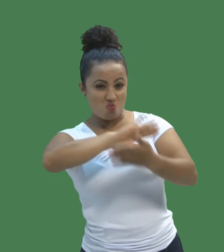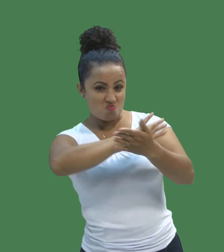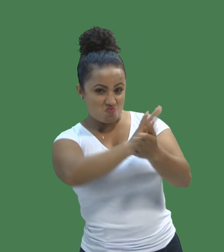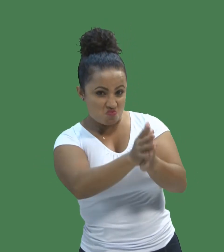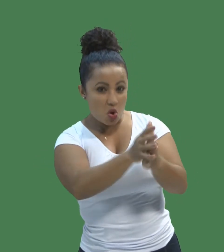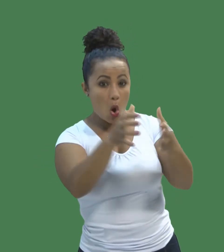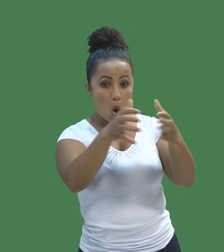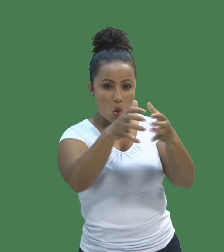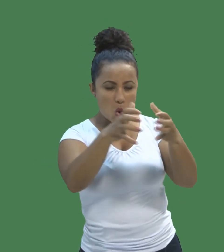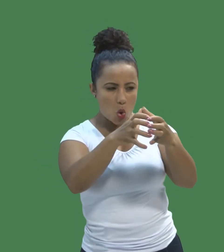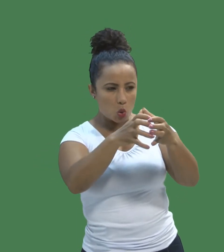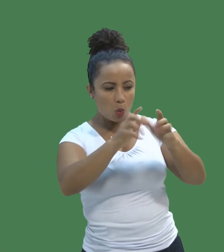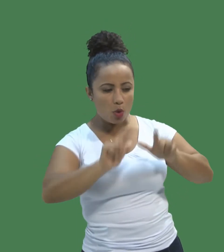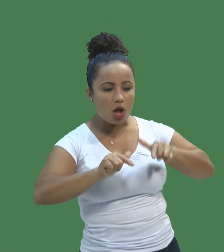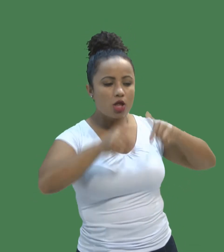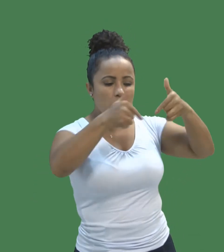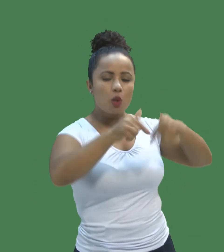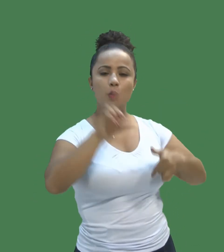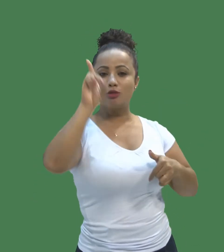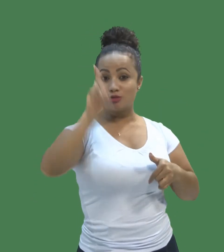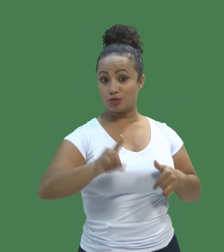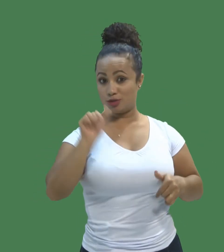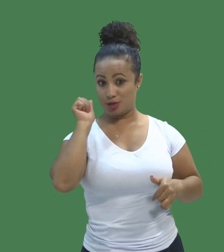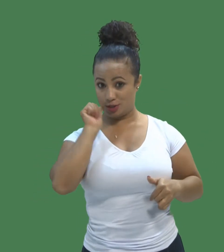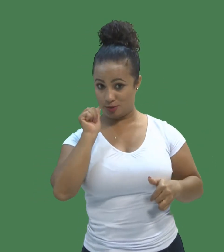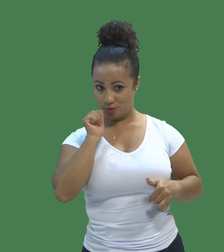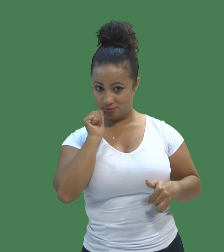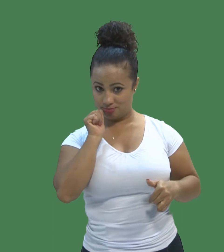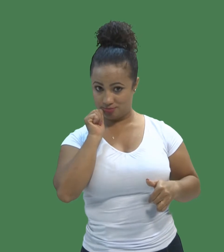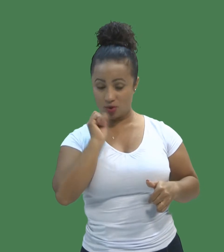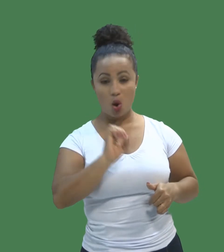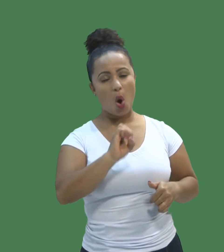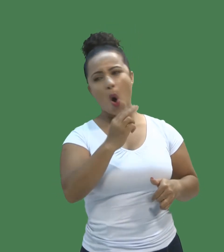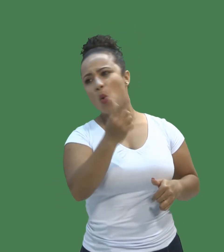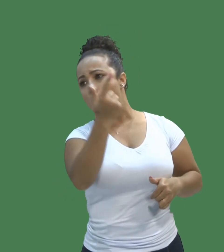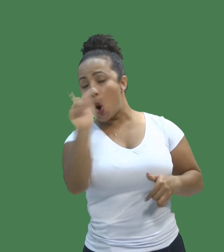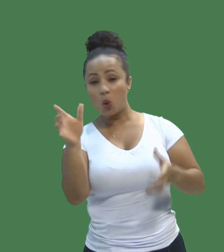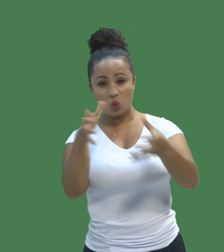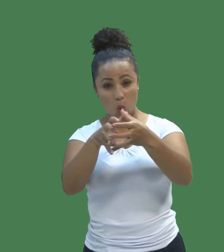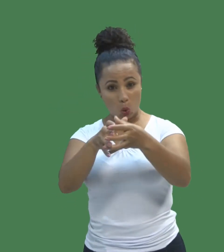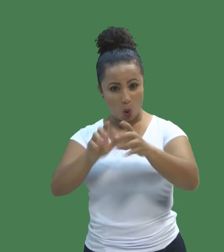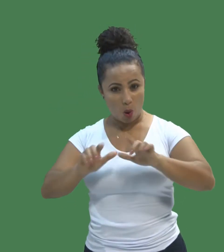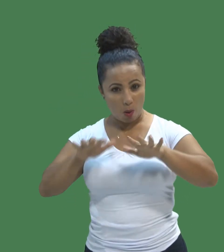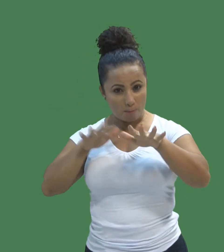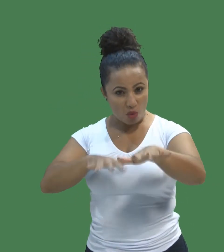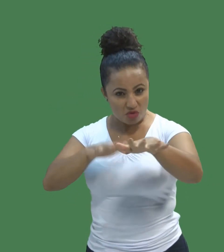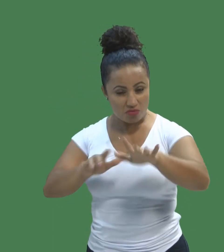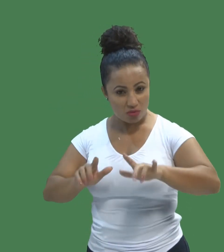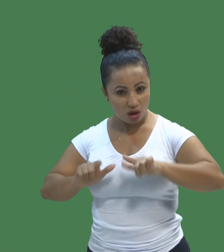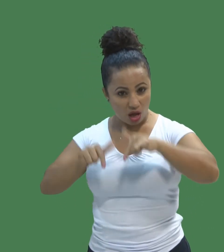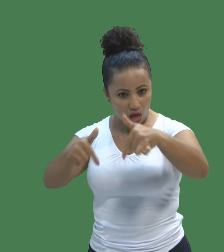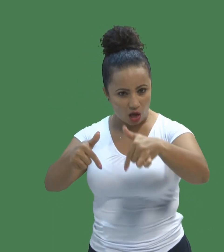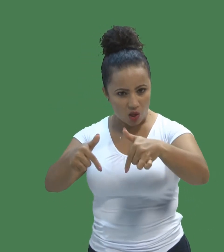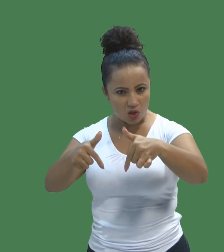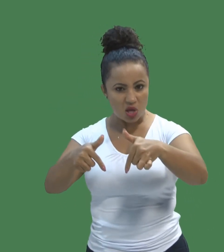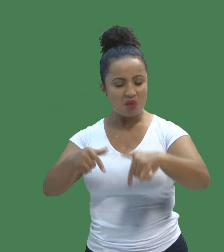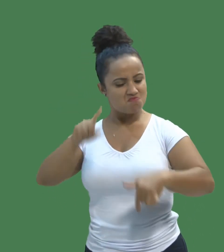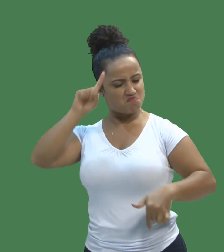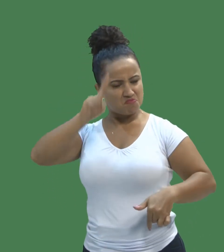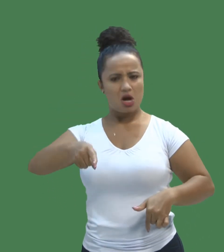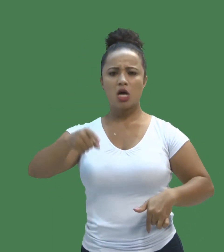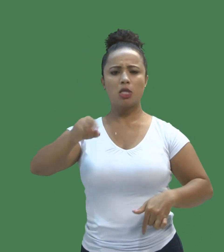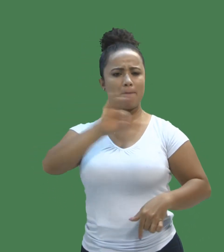reprimindo um movimento de defesa dos direitos da mulher ou outro movimento qualquer, utilizando-se da força